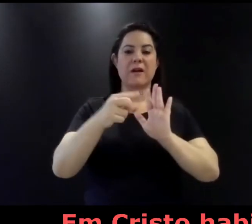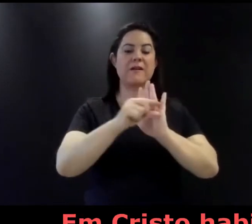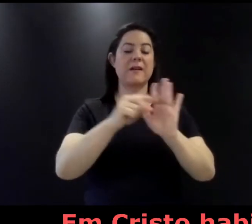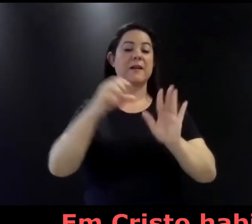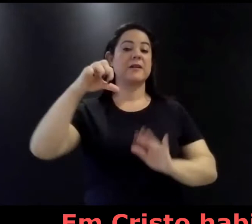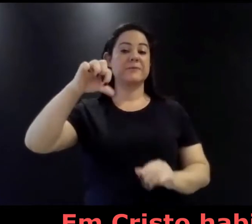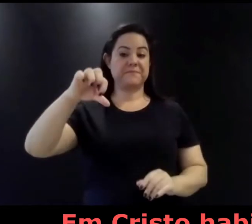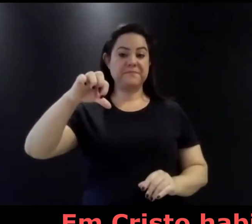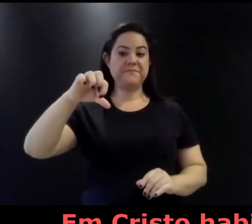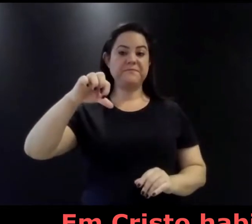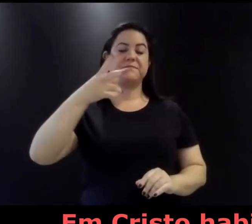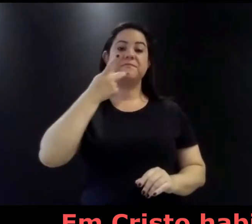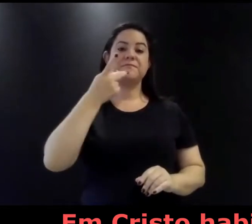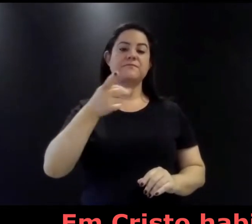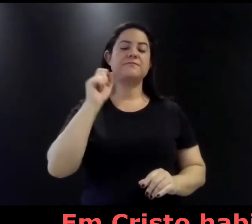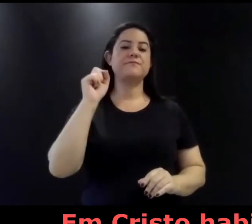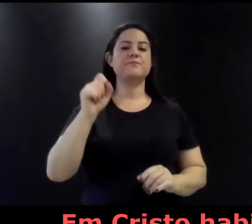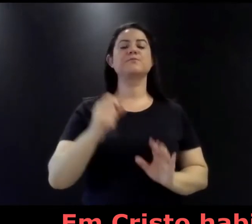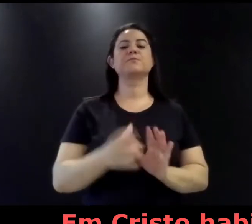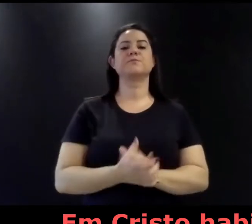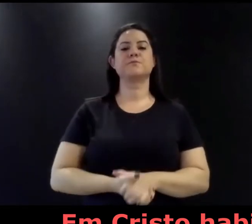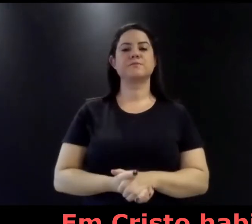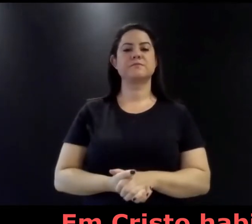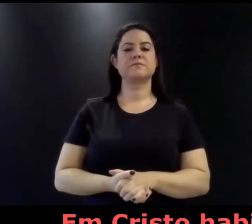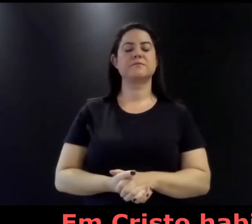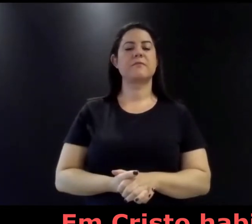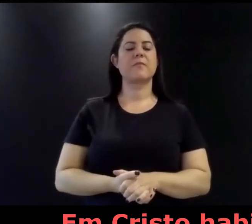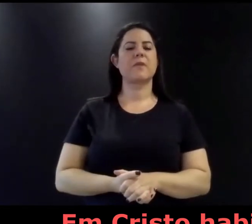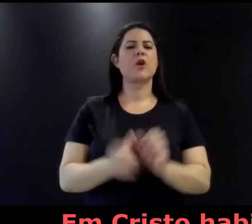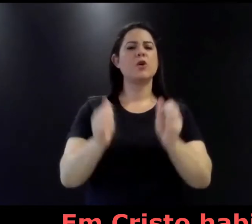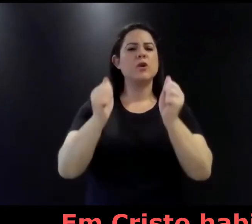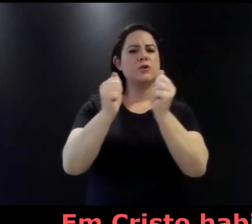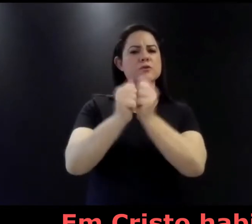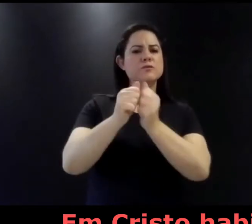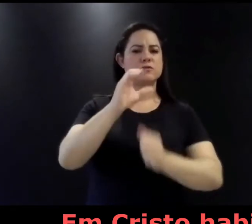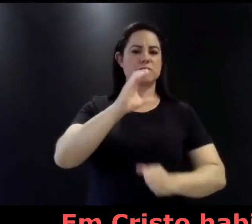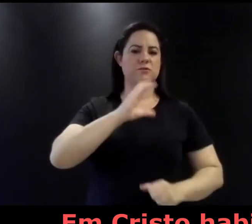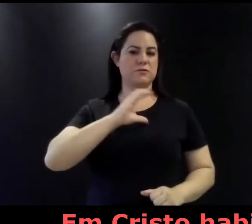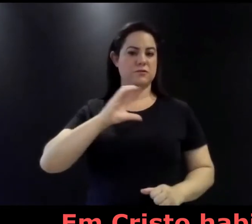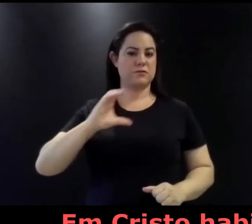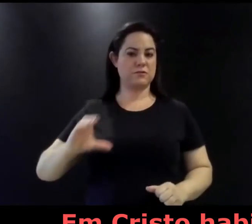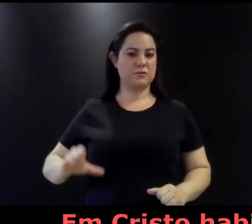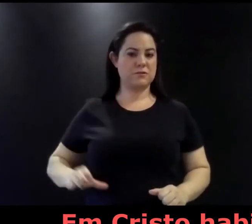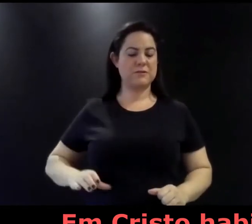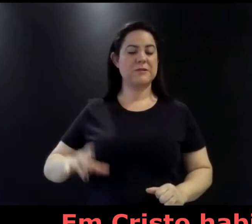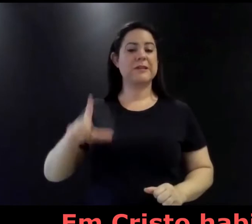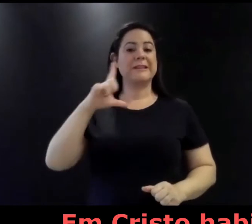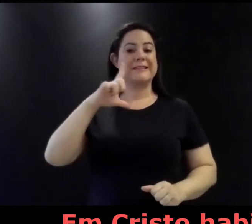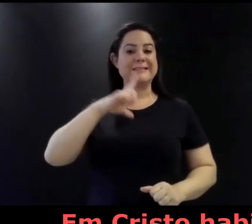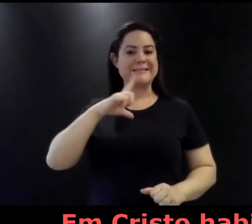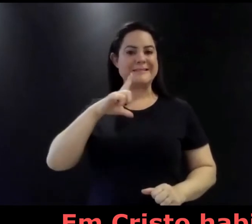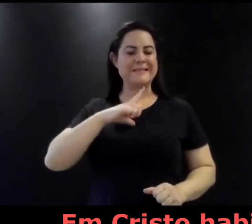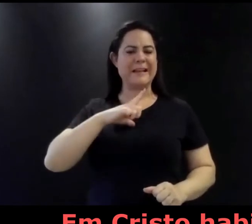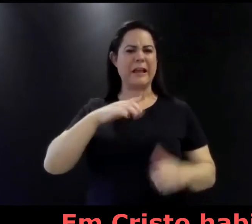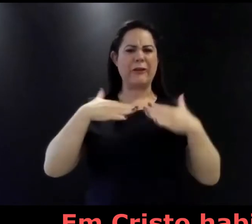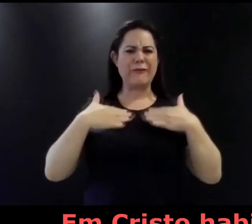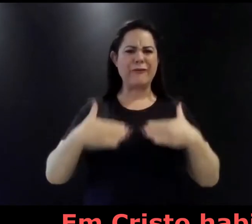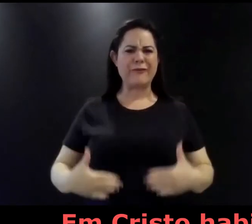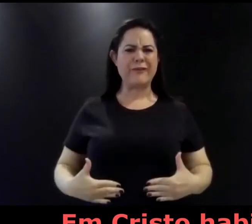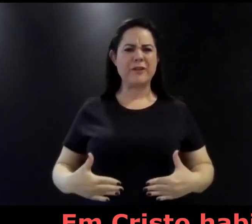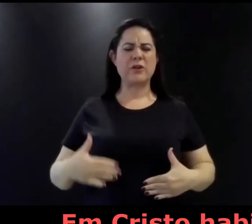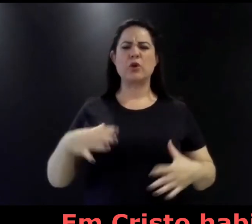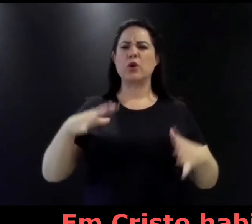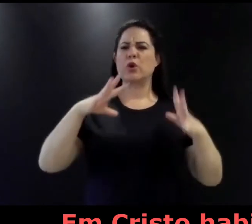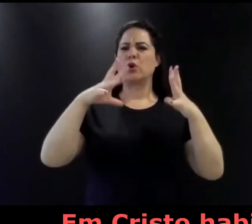9, que diz o seguinte, que em Cristo habita corporalmente toda a plenitude